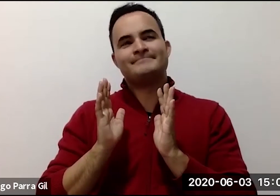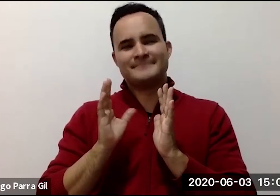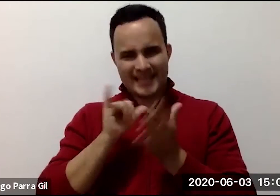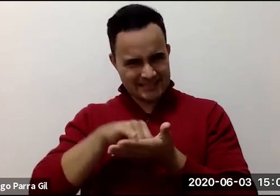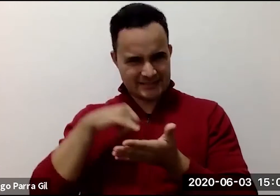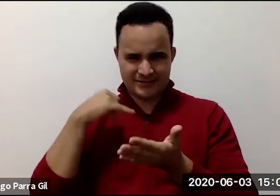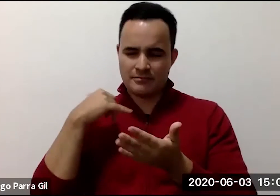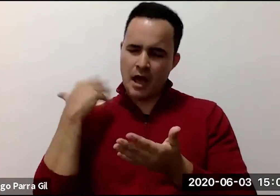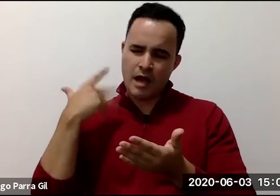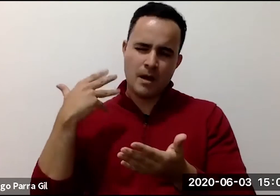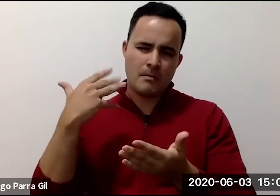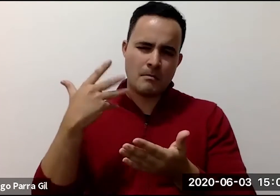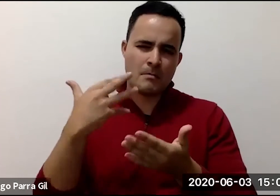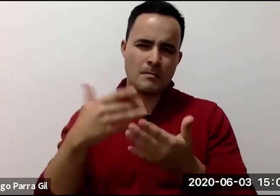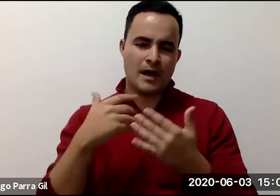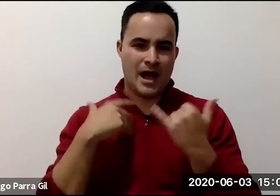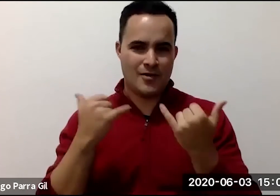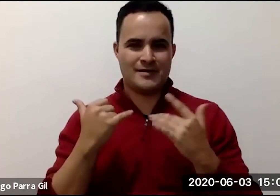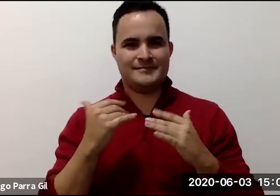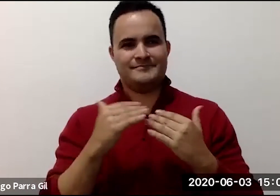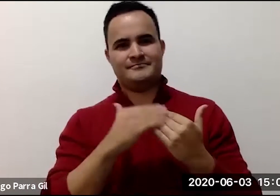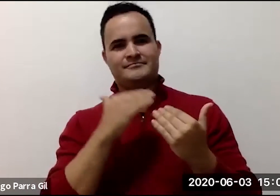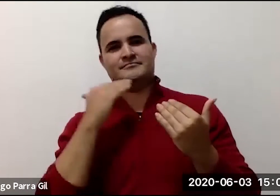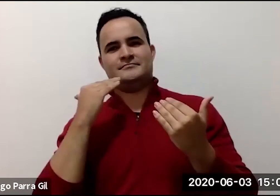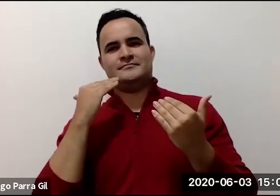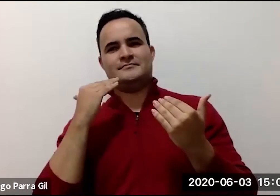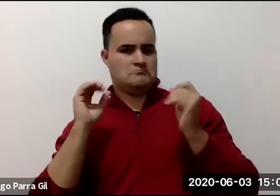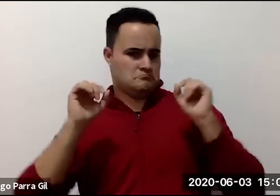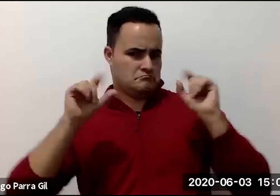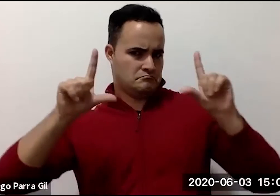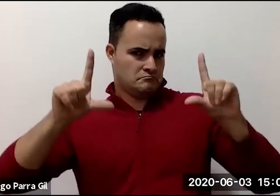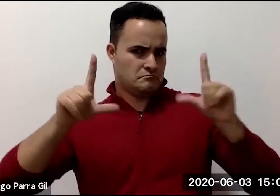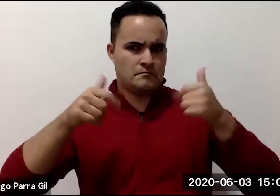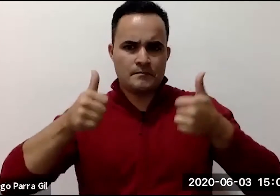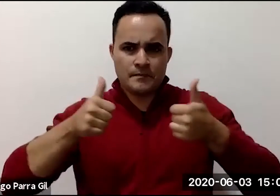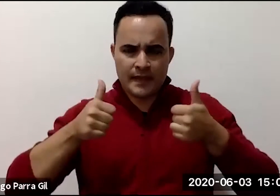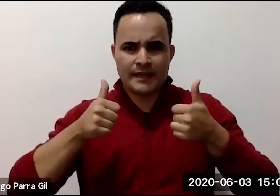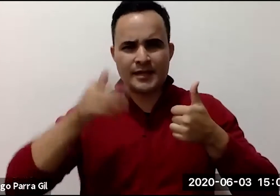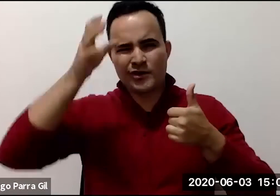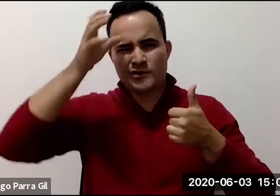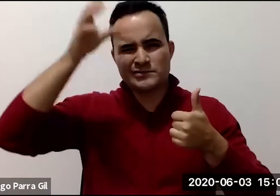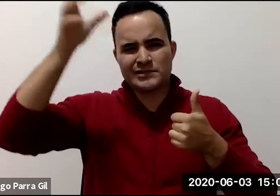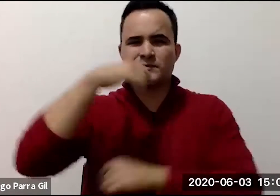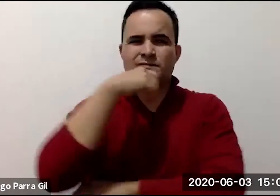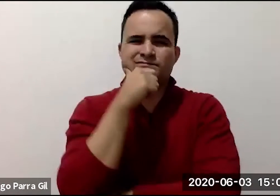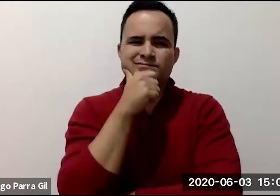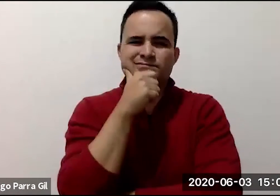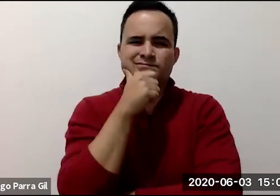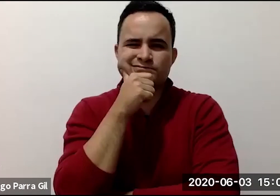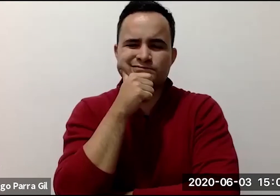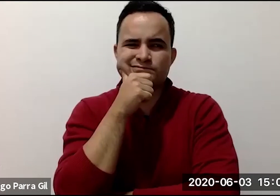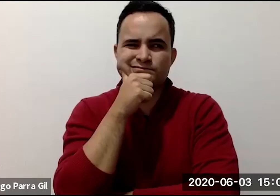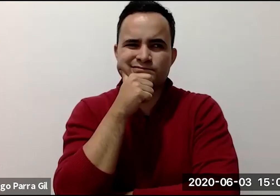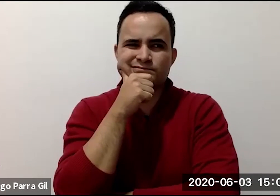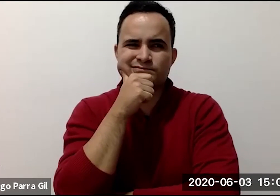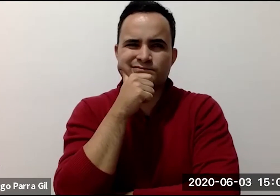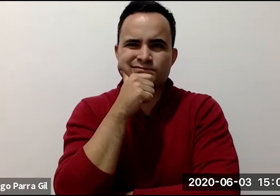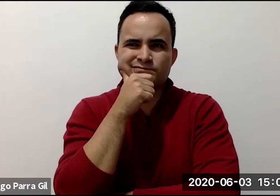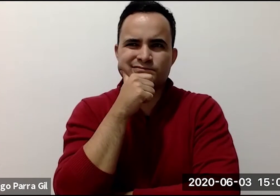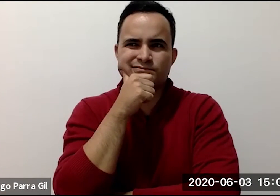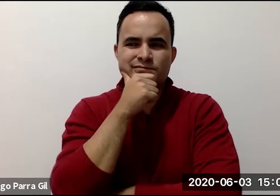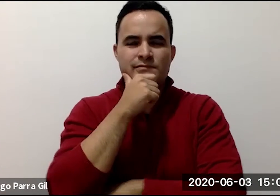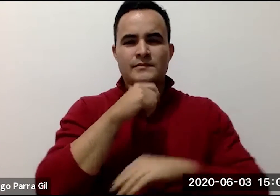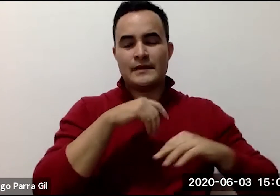con esa invitación a la nueva normalidad, volver a pensar en el sentido, en el significado de esta